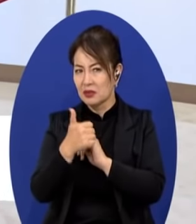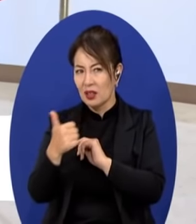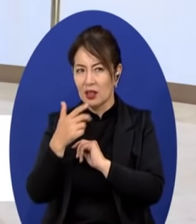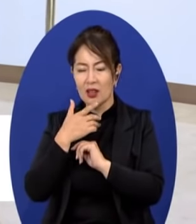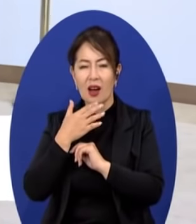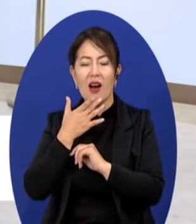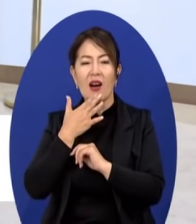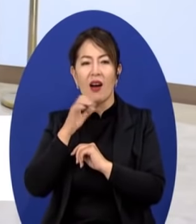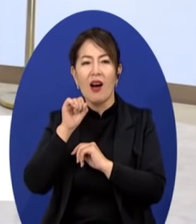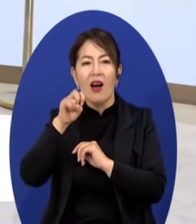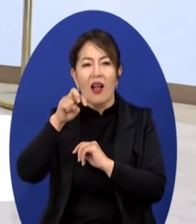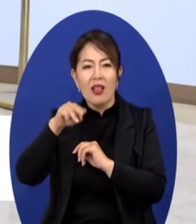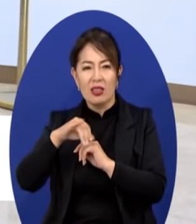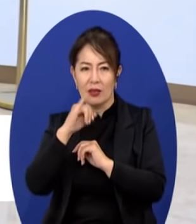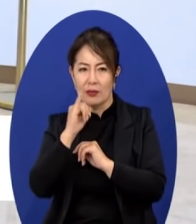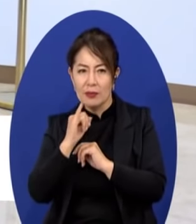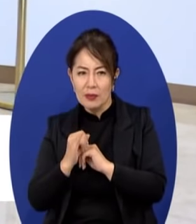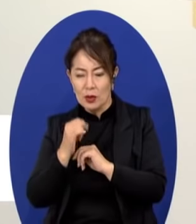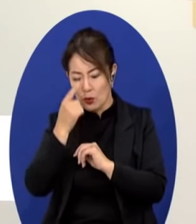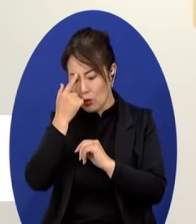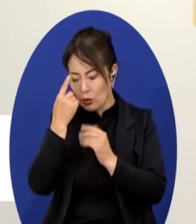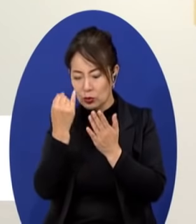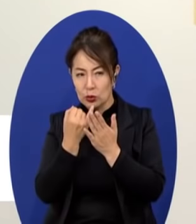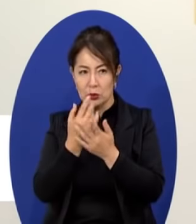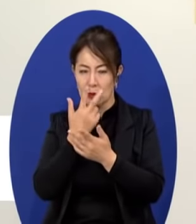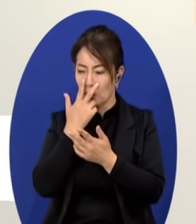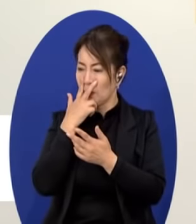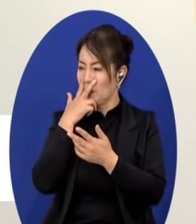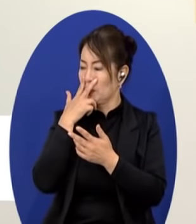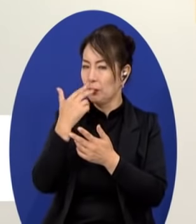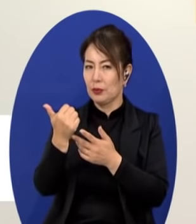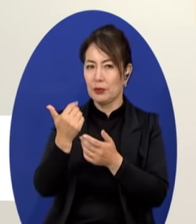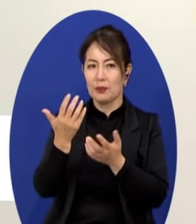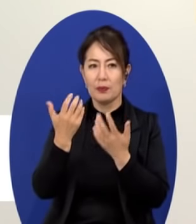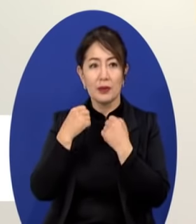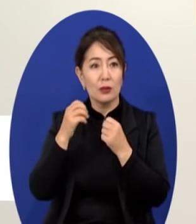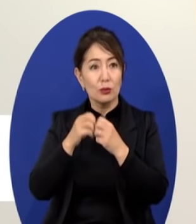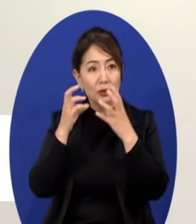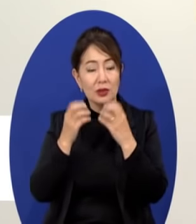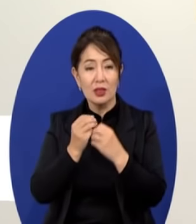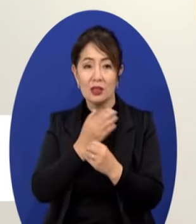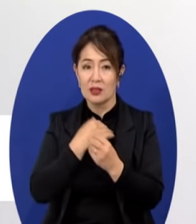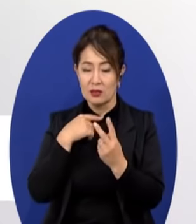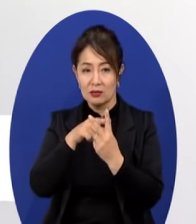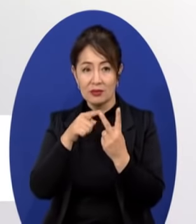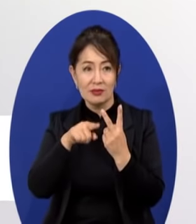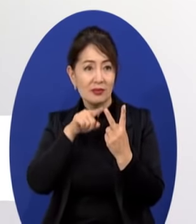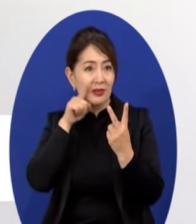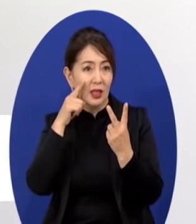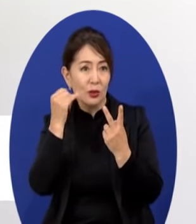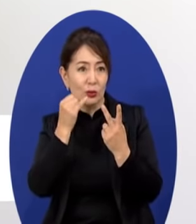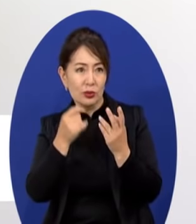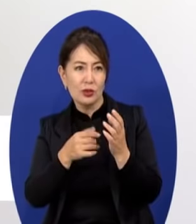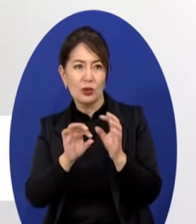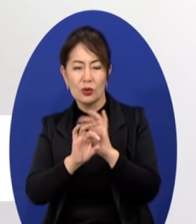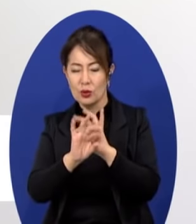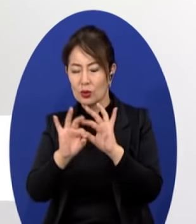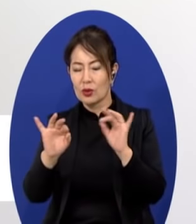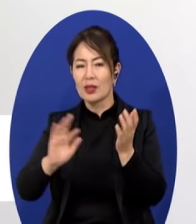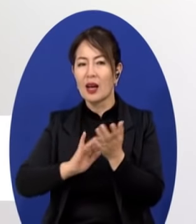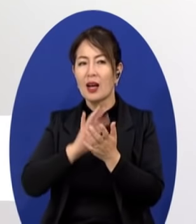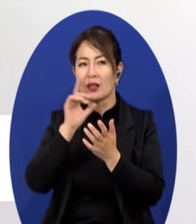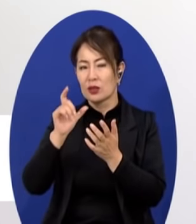өнгөд дэвсгэр дээр бүтээгдсэн Монгол зургууд нүд булаан. Энэ сайхан бүтээлүүдийн эзэн болсон хоёр залуу зураач, олон арван алдартай